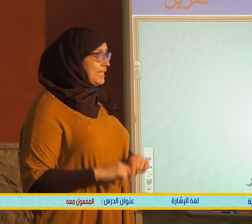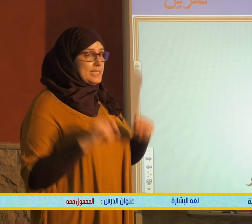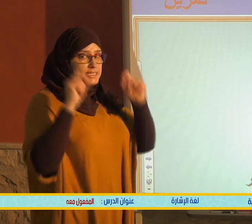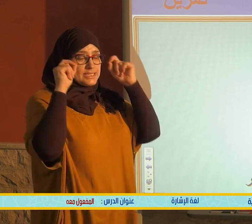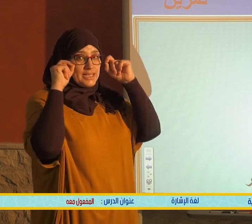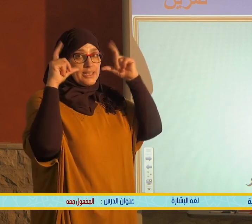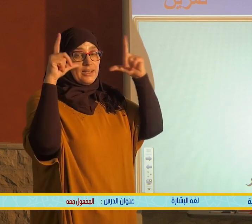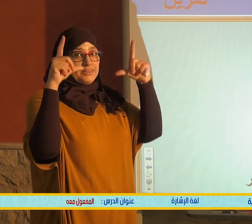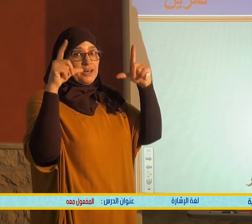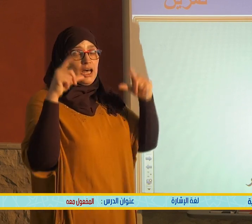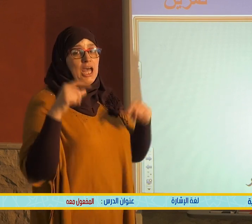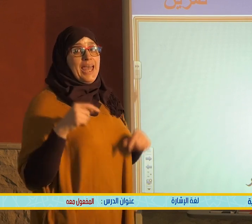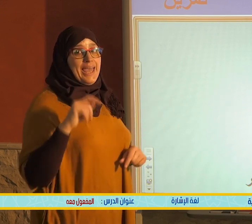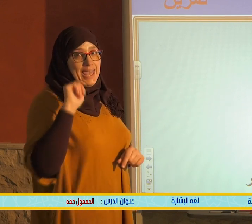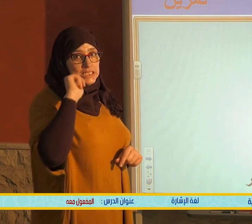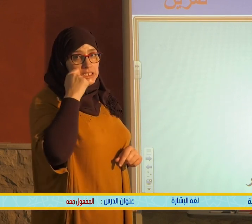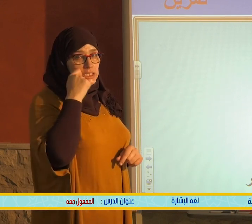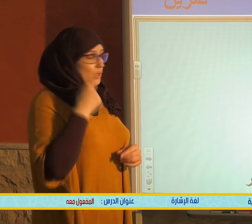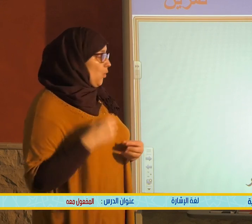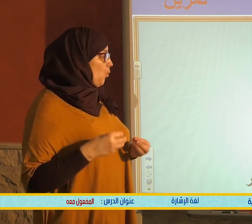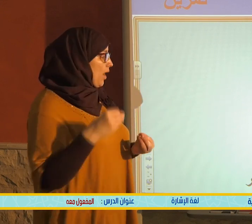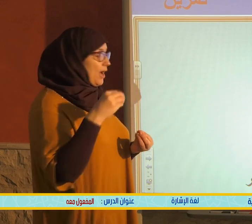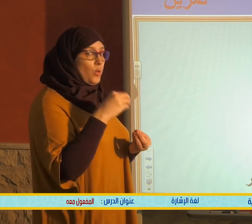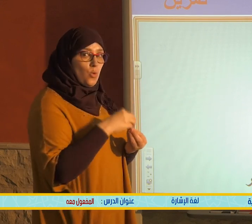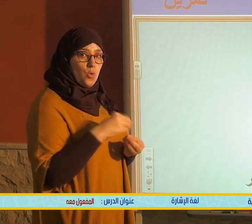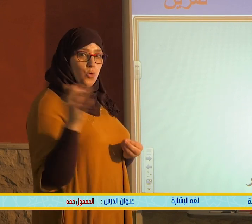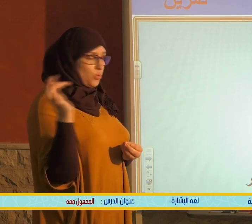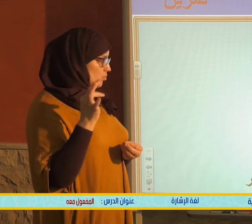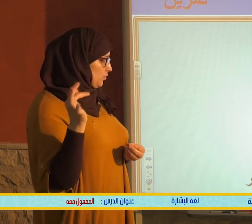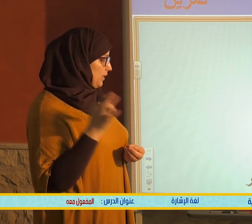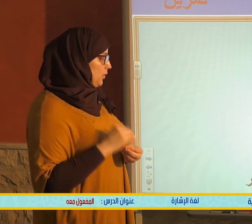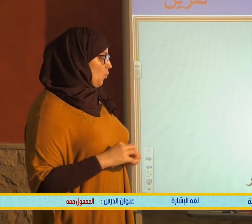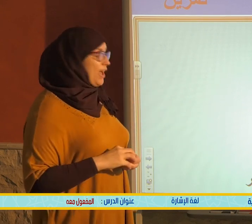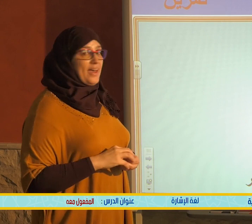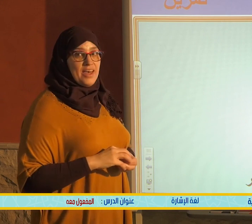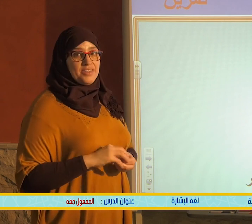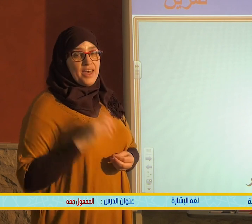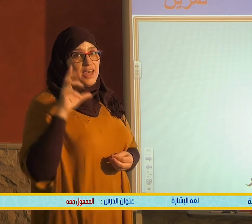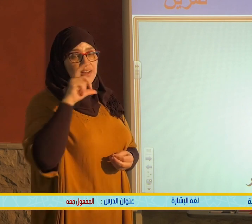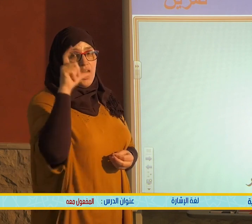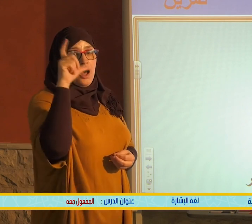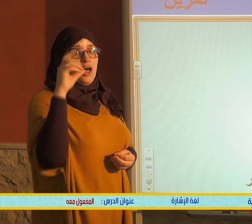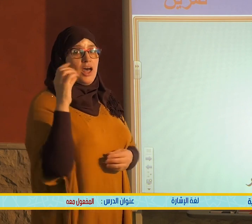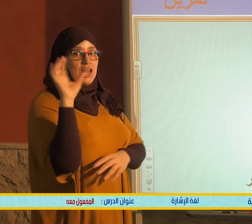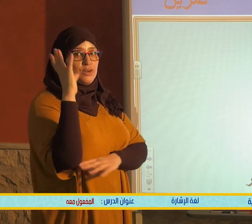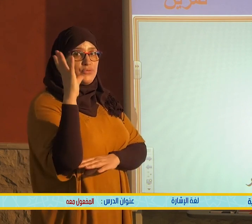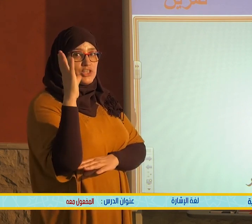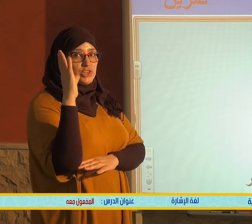والشاطئة. استيقظ علي وأخوه وآذان الفجر.